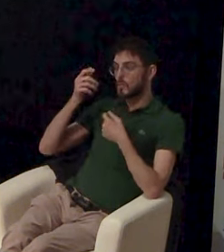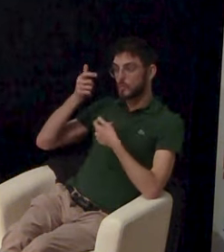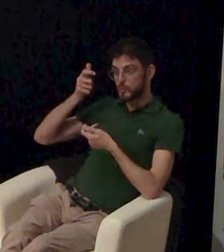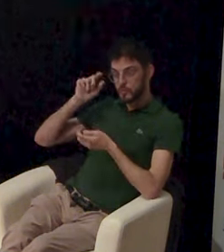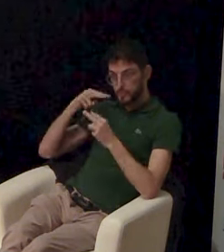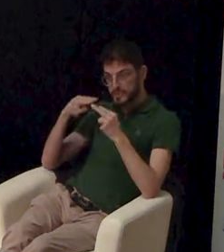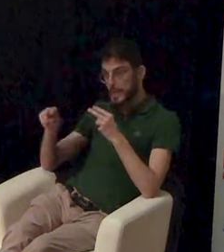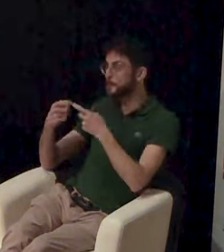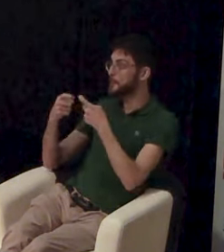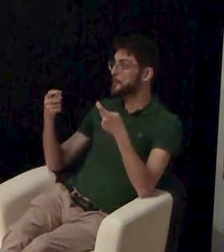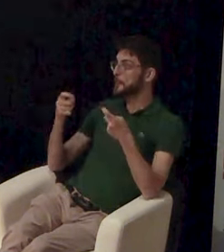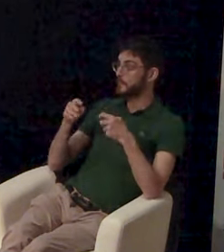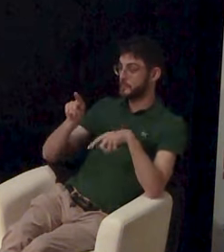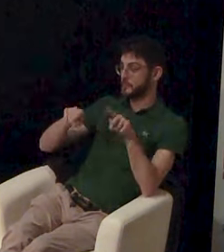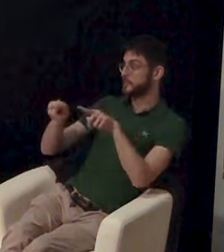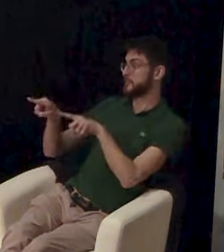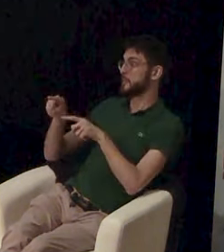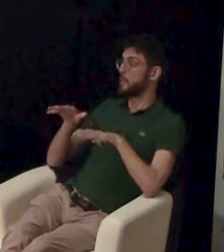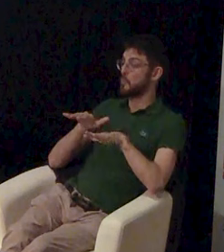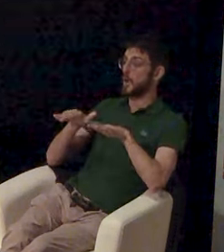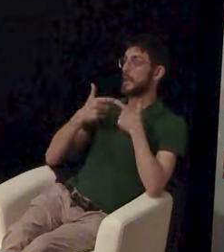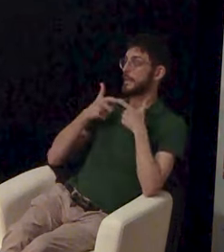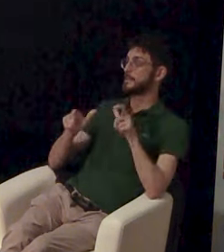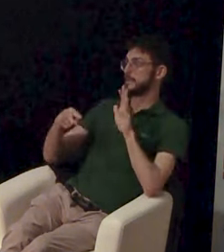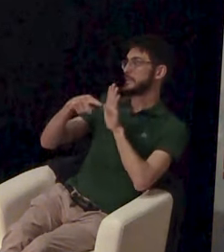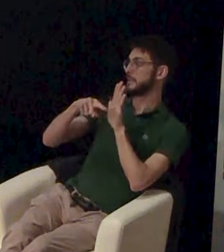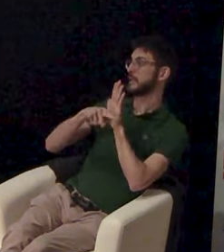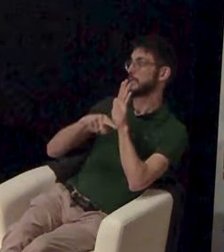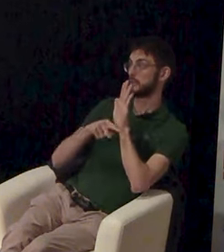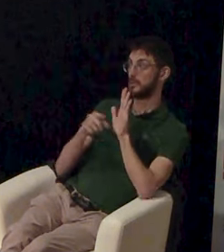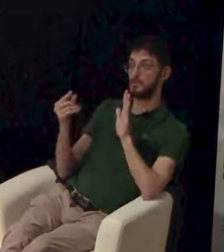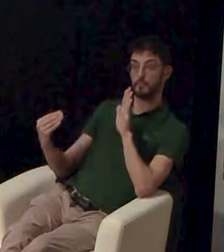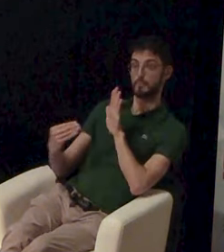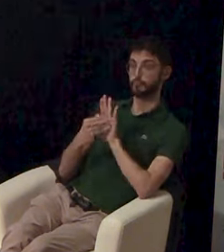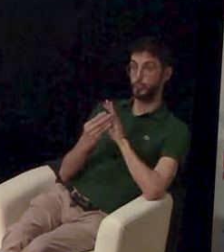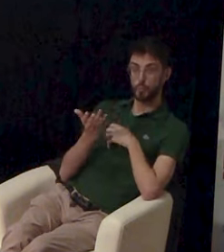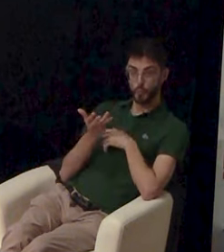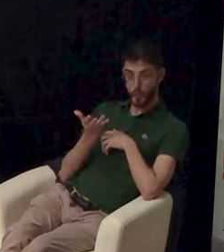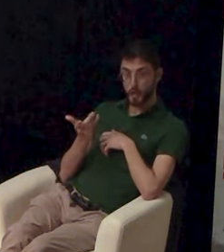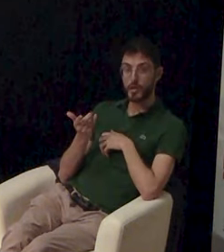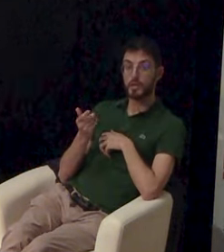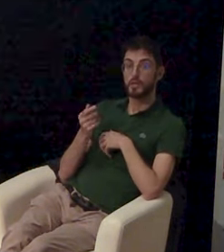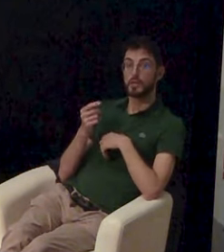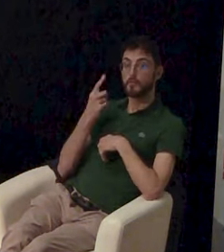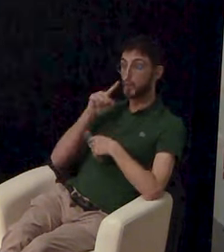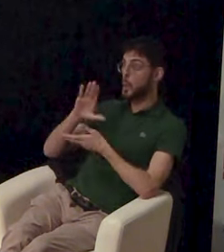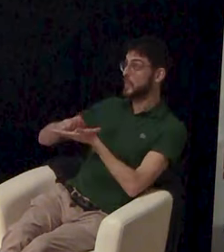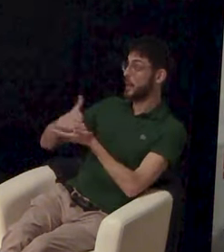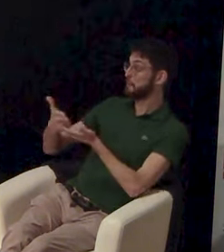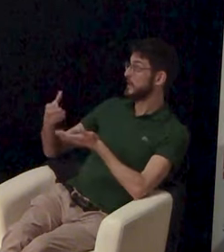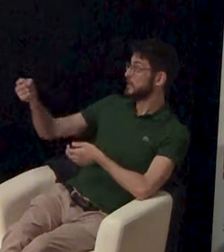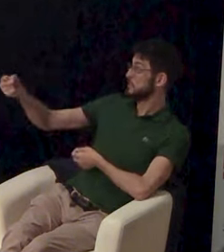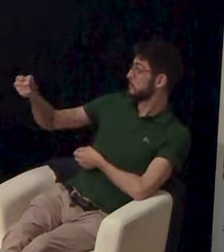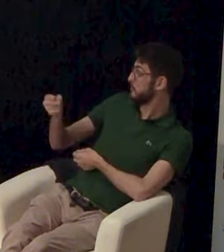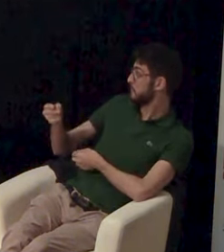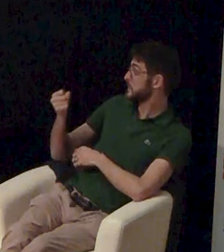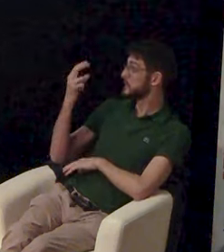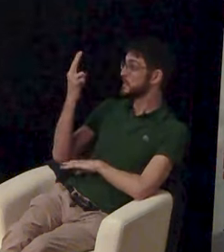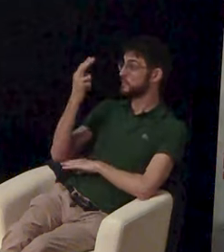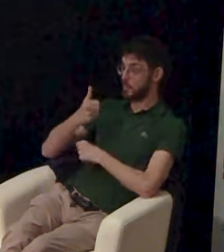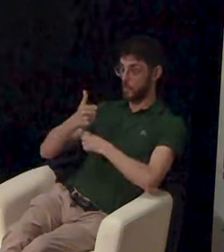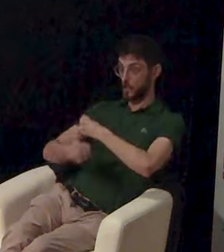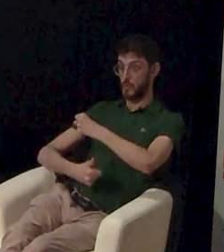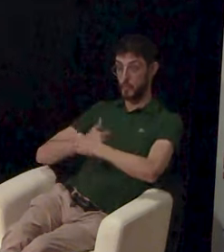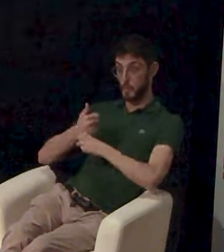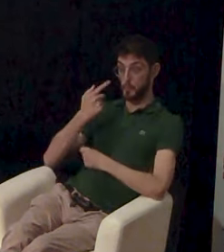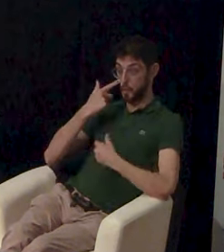dans les universités, que ce soit pour les personnes sourdes, aveugles ou ayant une autre situation de handicap. Mais par